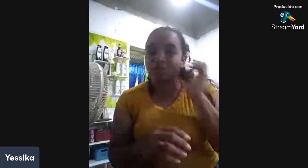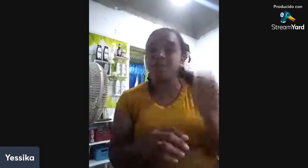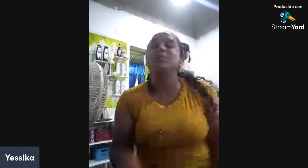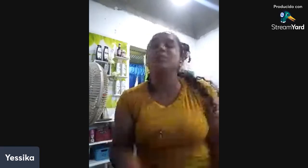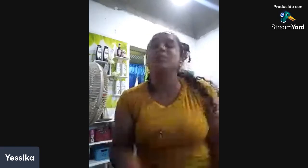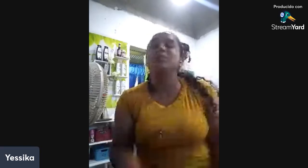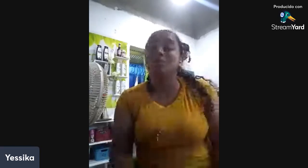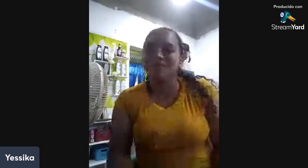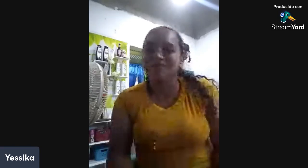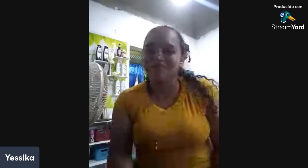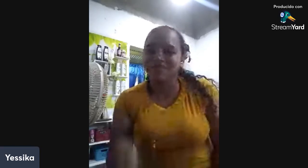escribir?